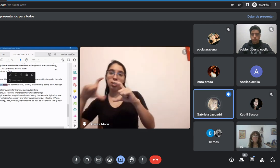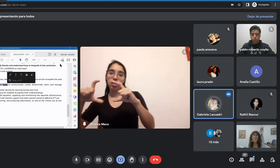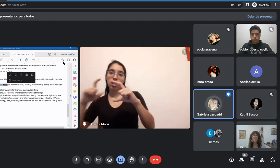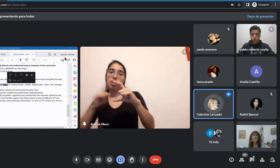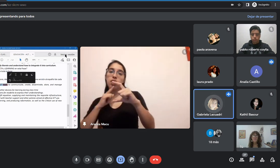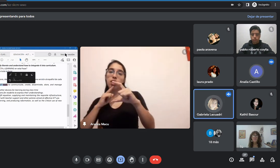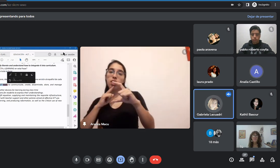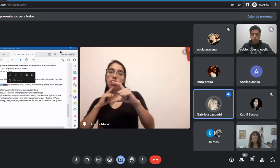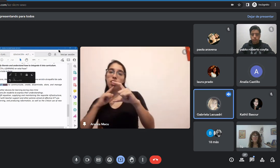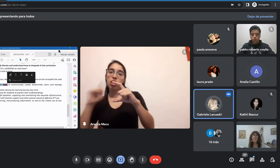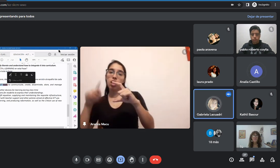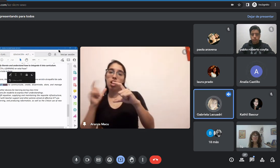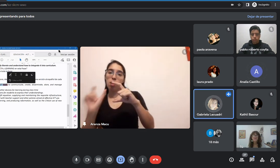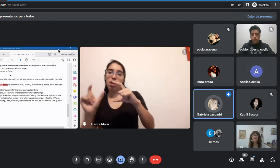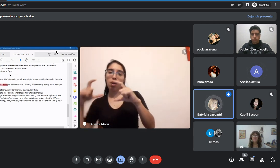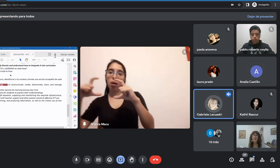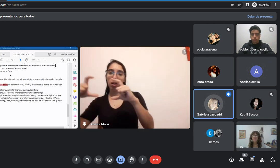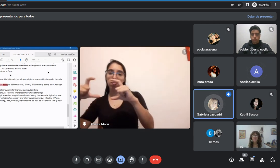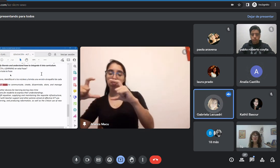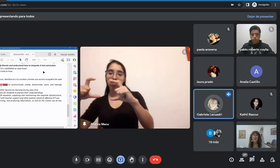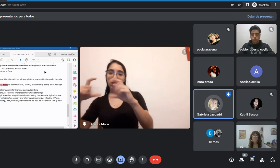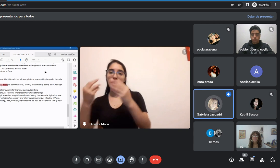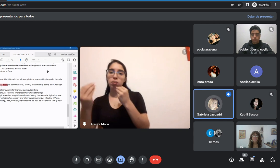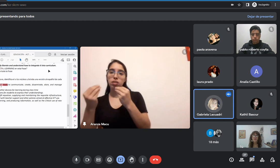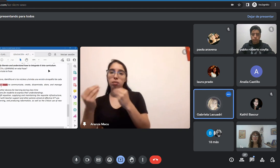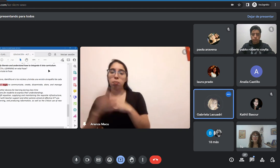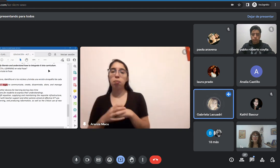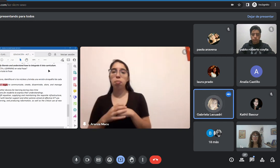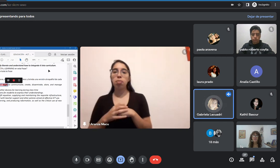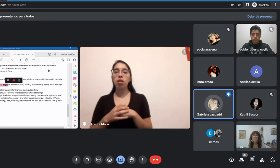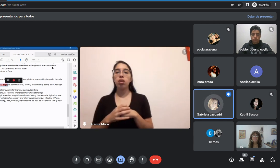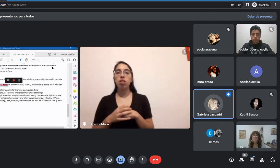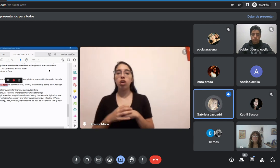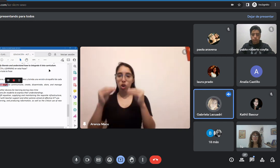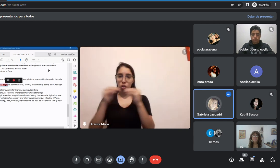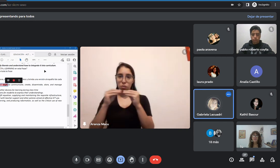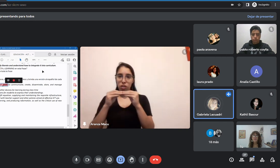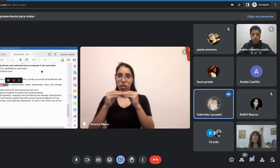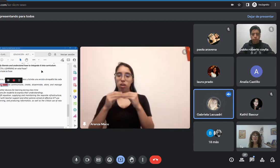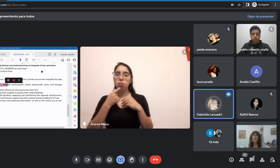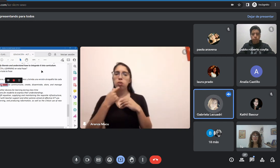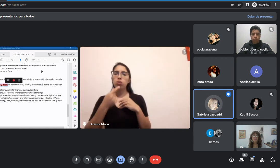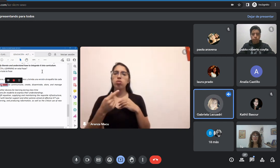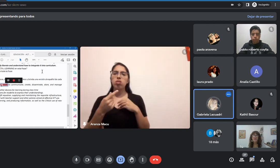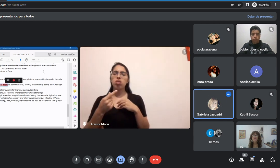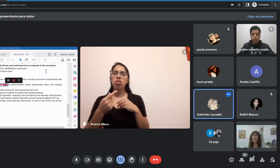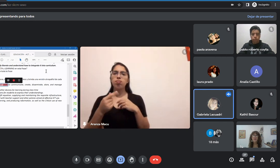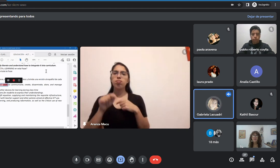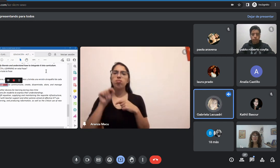Profe, disculpe, siempre me genera la duda, ¿no? Porque en este caso...